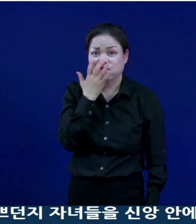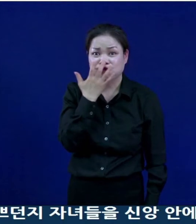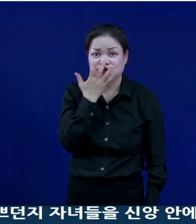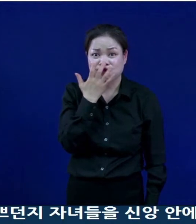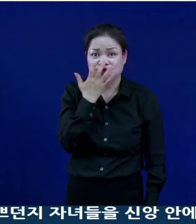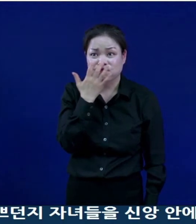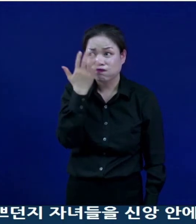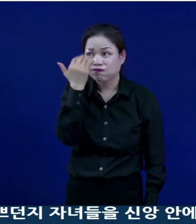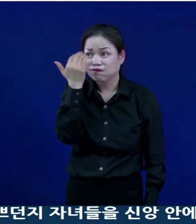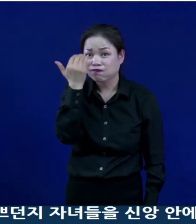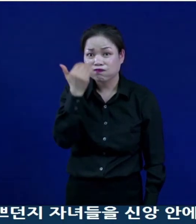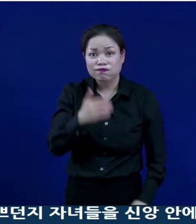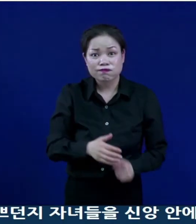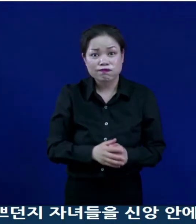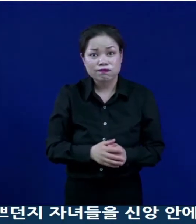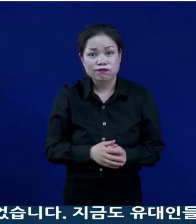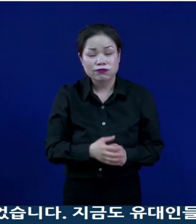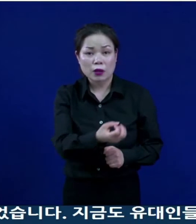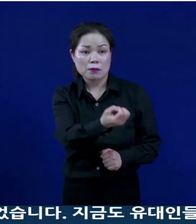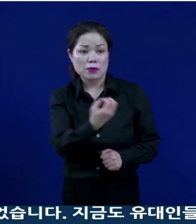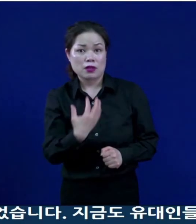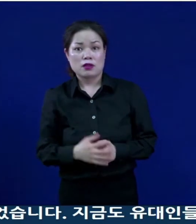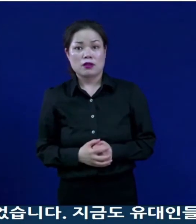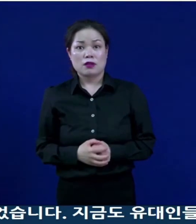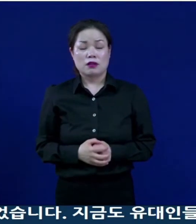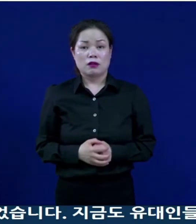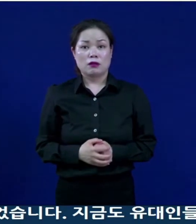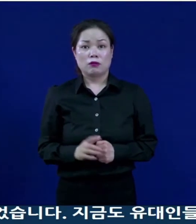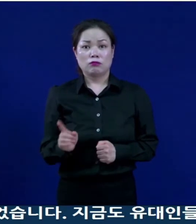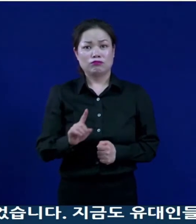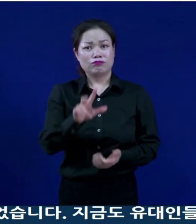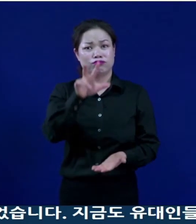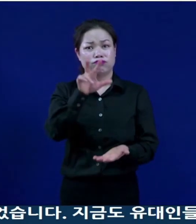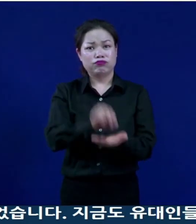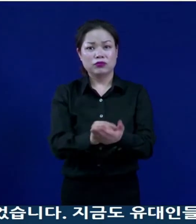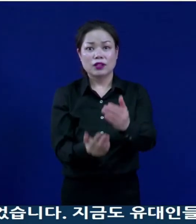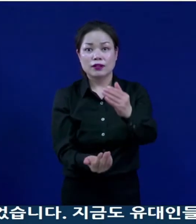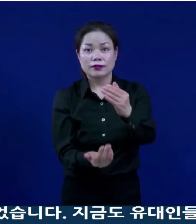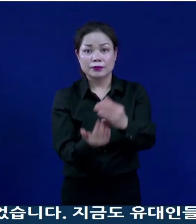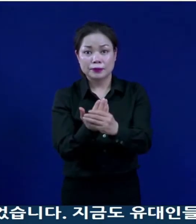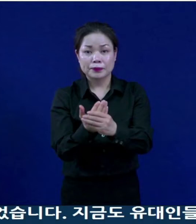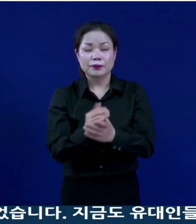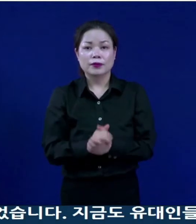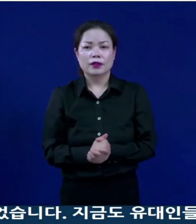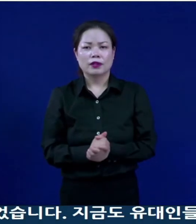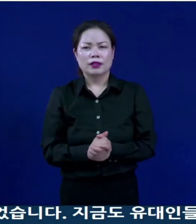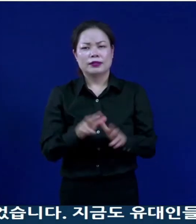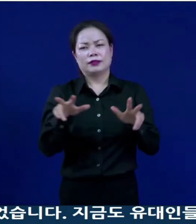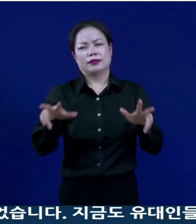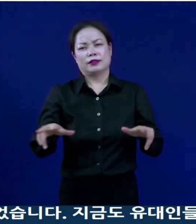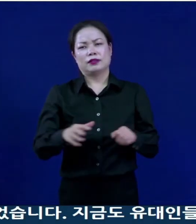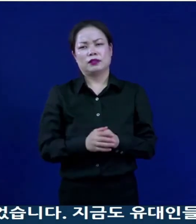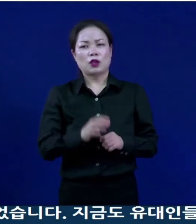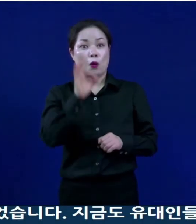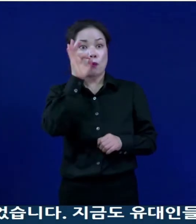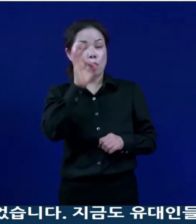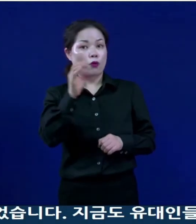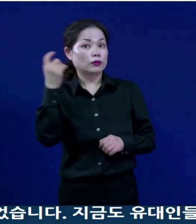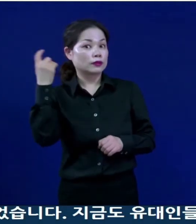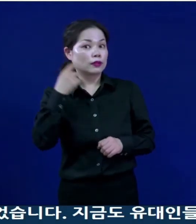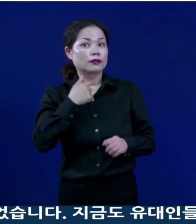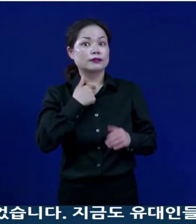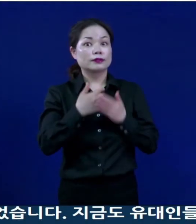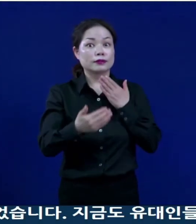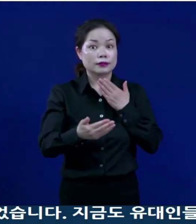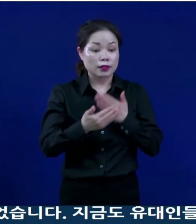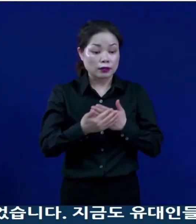보지도 못하였다고 말합니다. 뭔가 문제가 발생한 것이죠. 그러니까 이제 보고 듣고 체험한